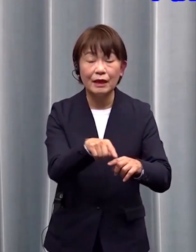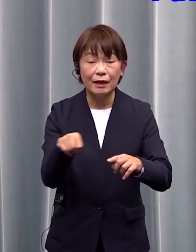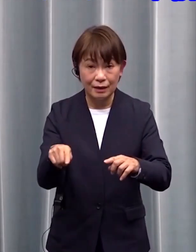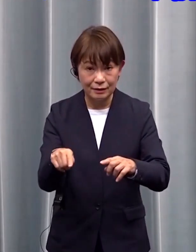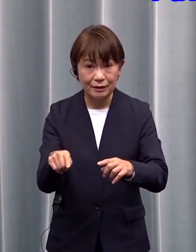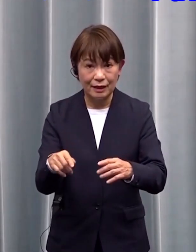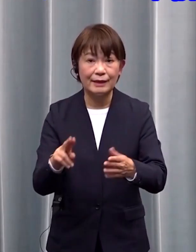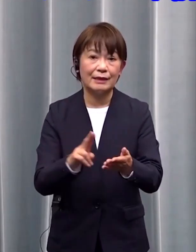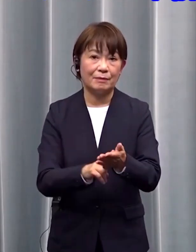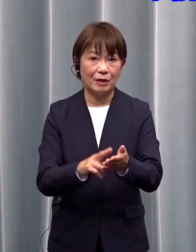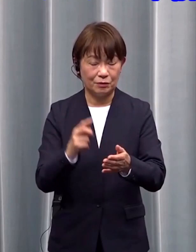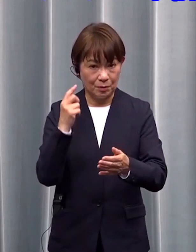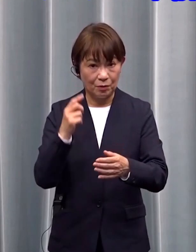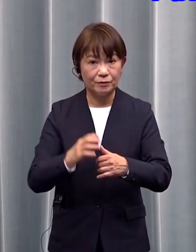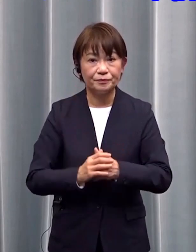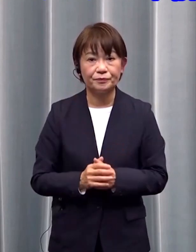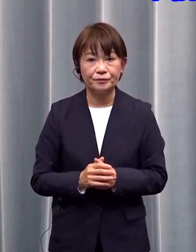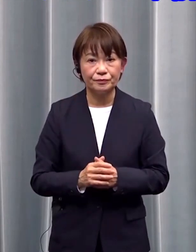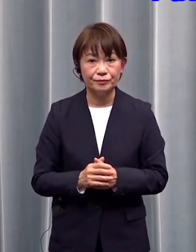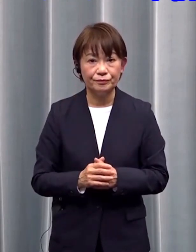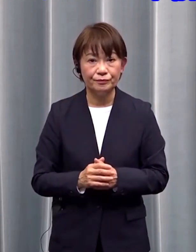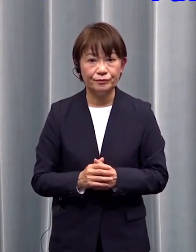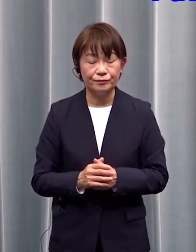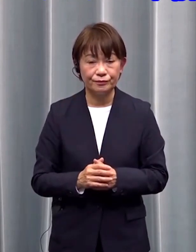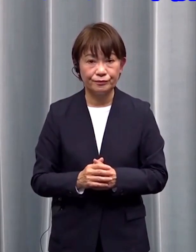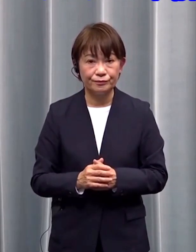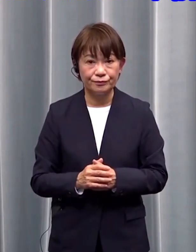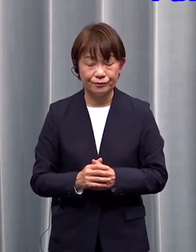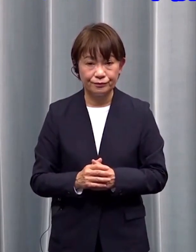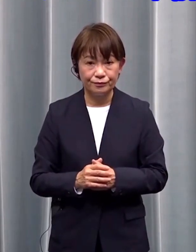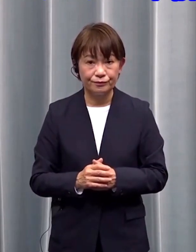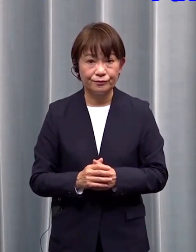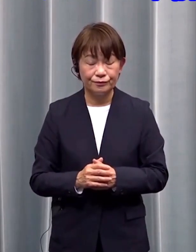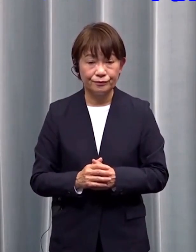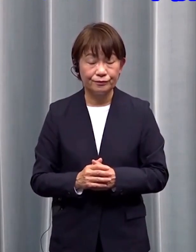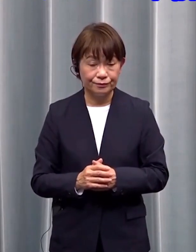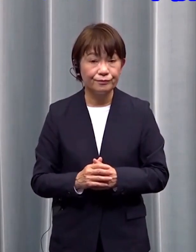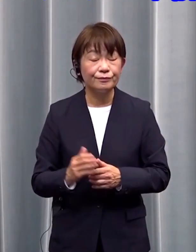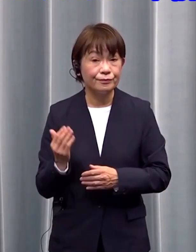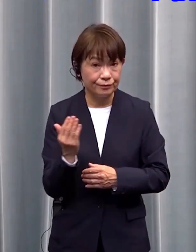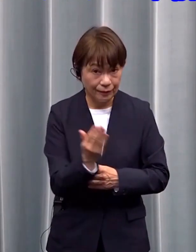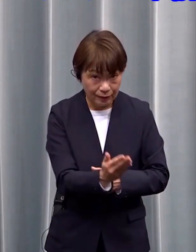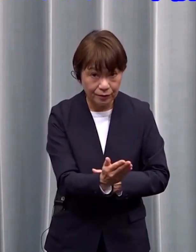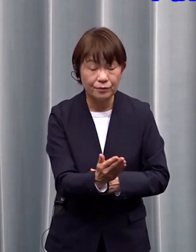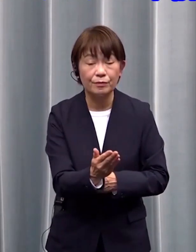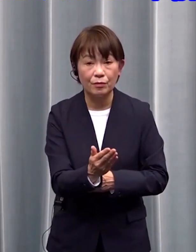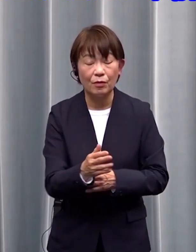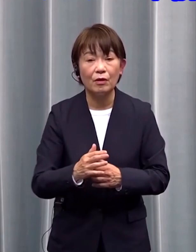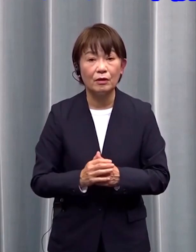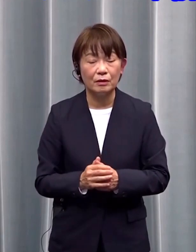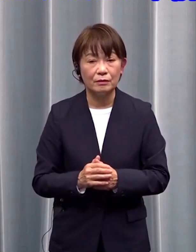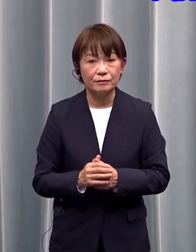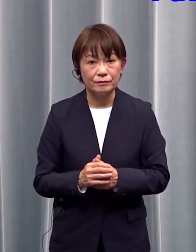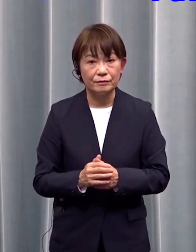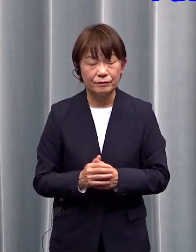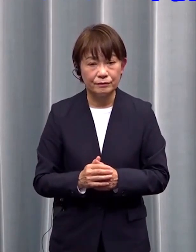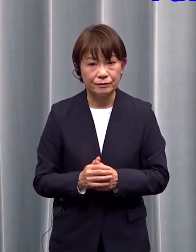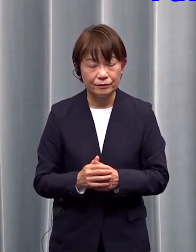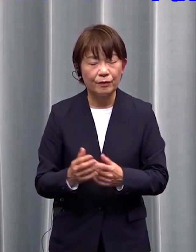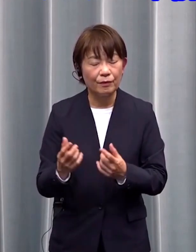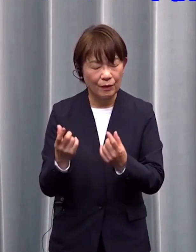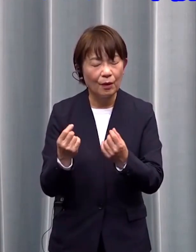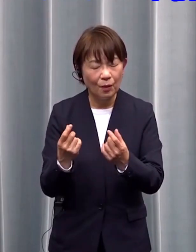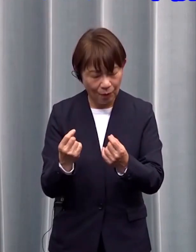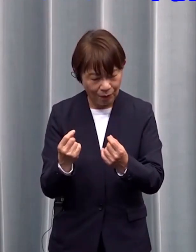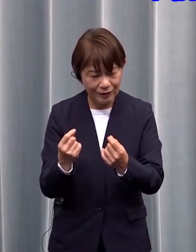ございません。次の予定がありますので最後です 。最後ですね。はい、すみません。すみません。あのもう本当に、ね、その答弁を、まあ、7月、8月からも